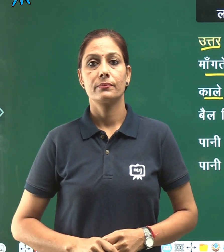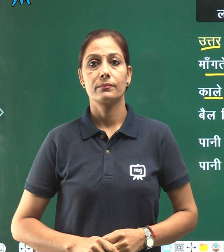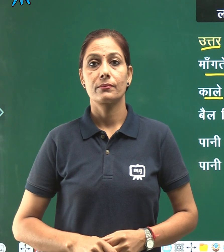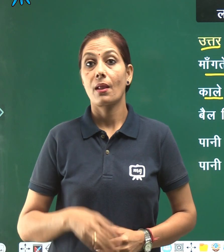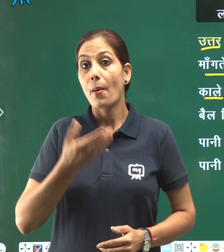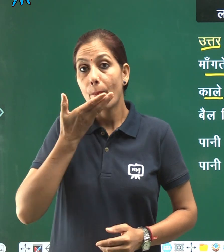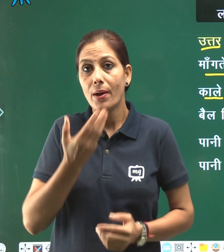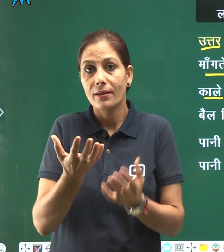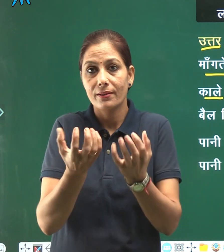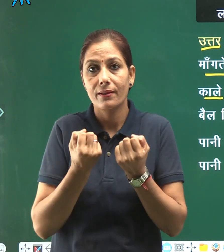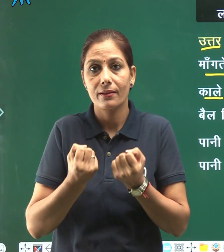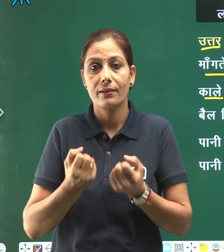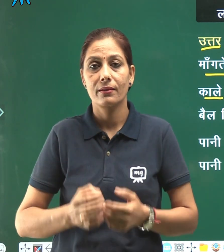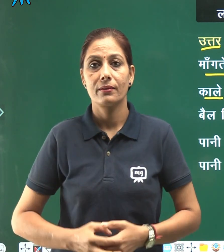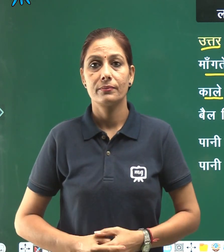पानी दे,